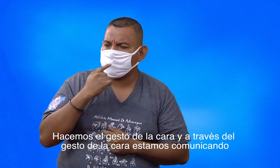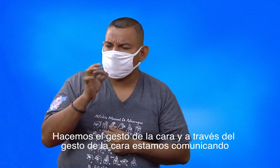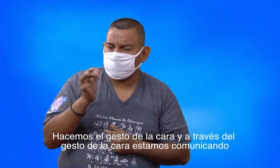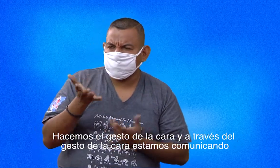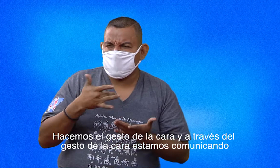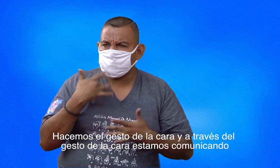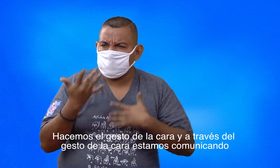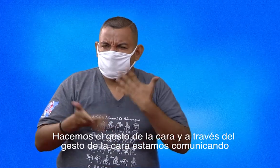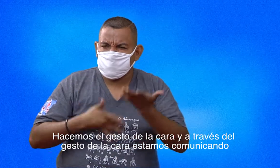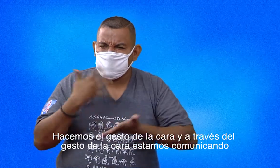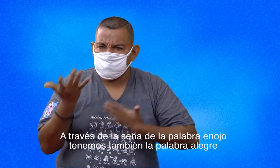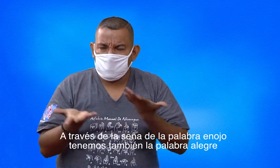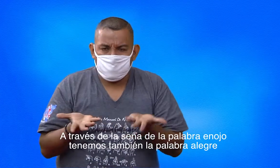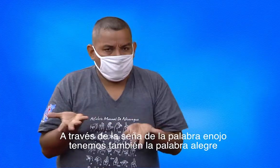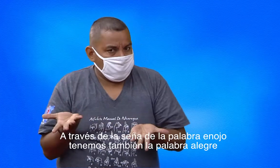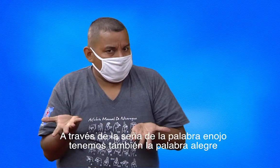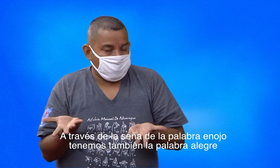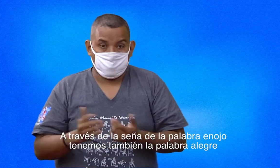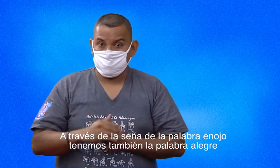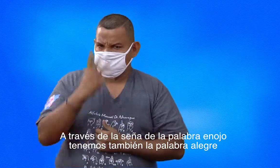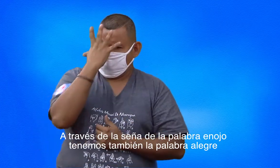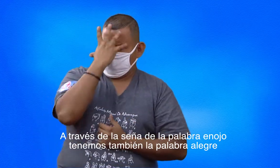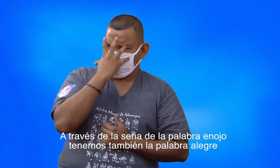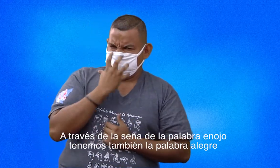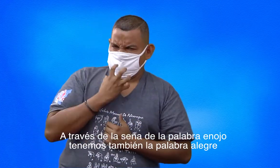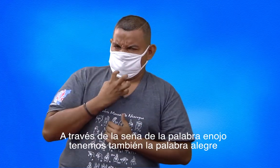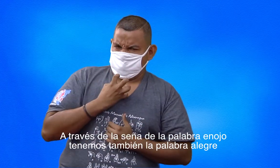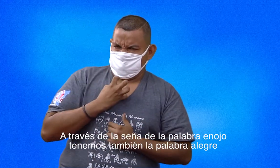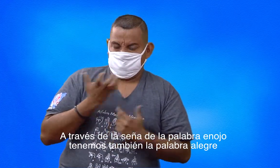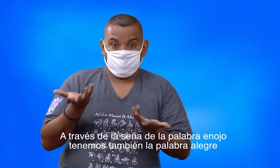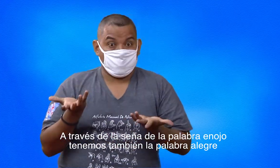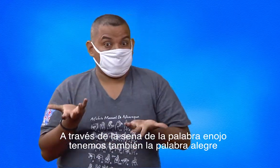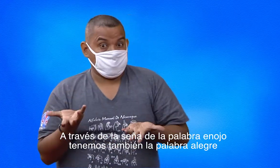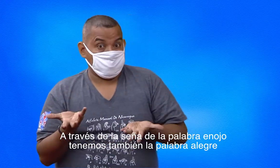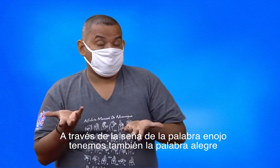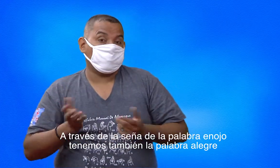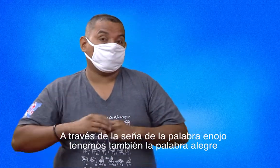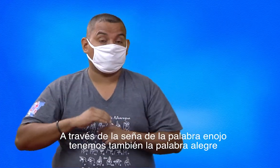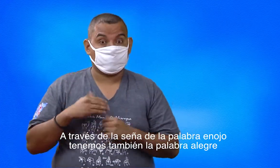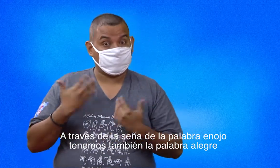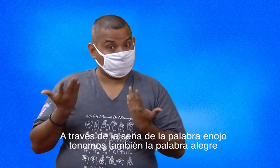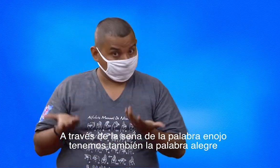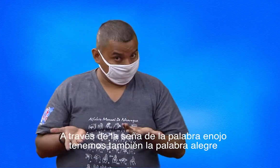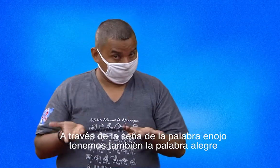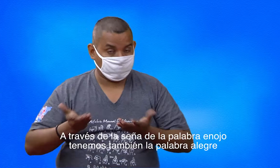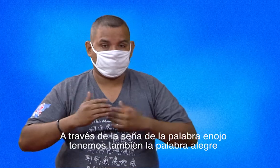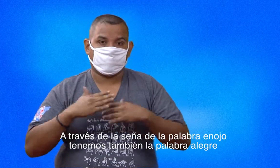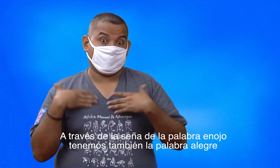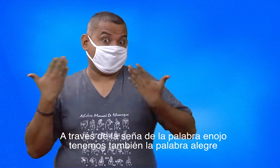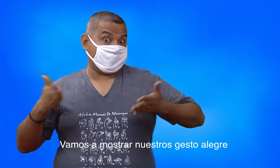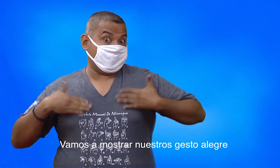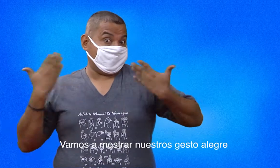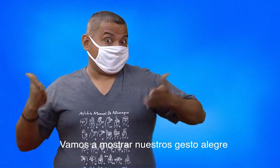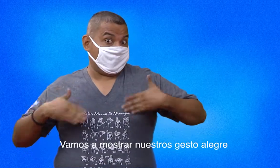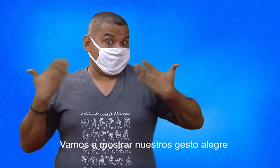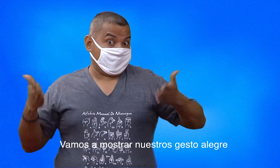estamos comunicando. A través de la seña, de la palabra enojo, tenemos también la palabra alegre. Vamos a mostrar nuestro